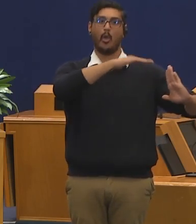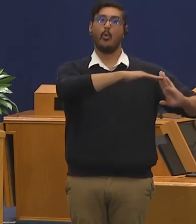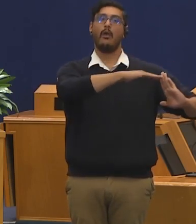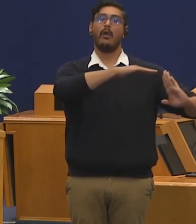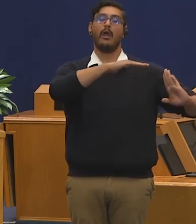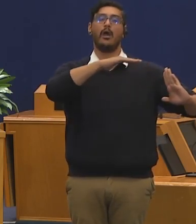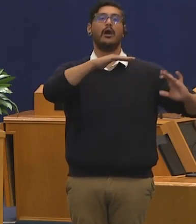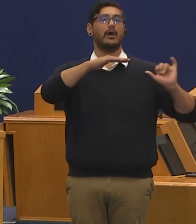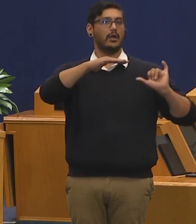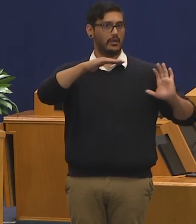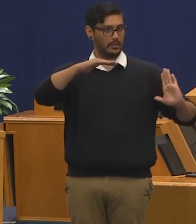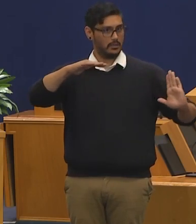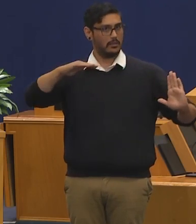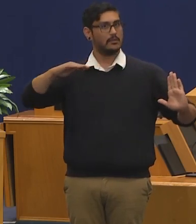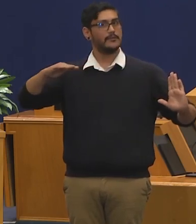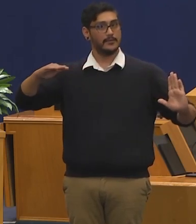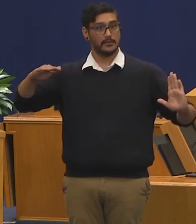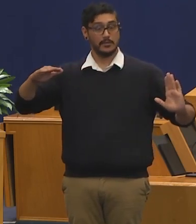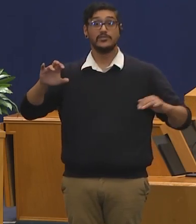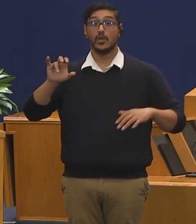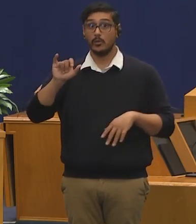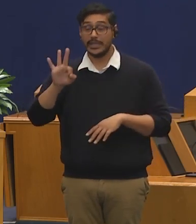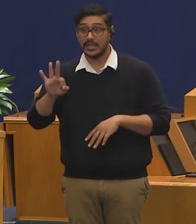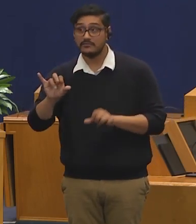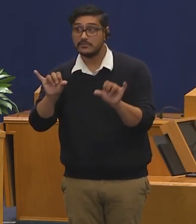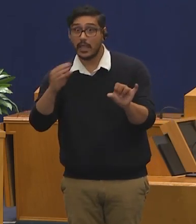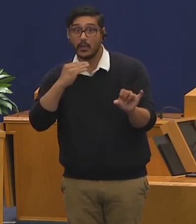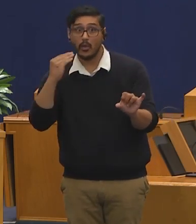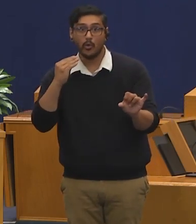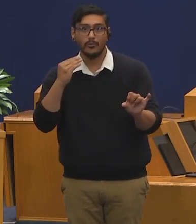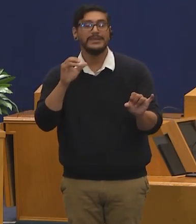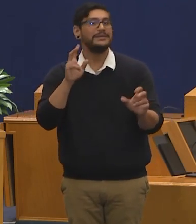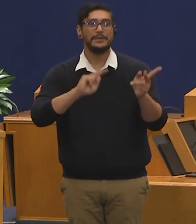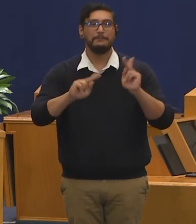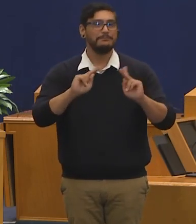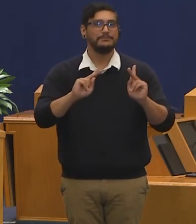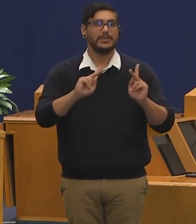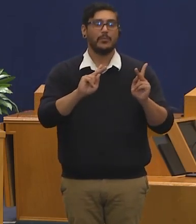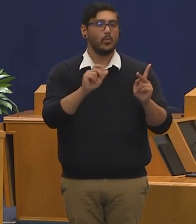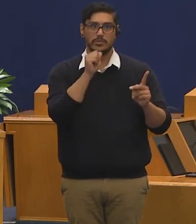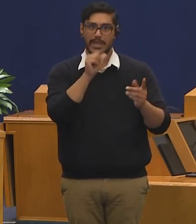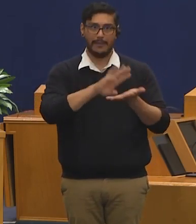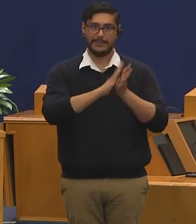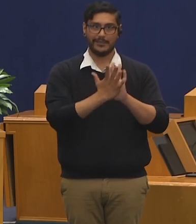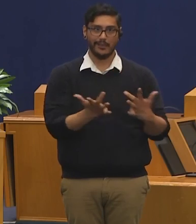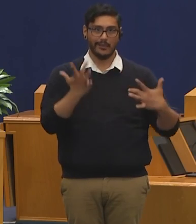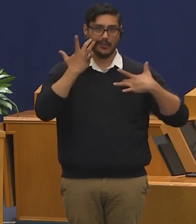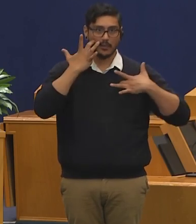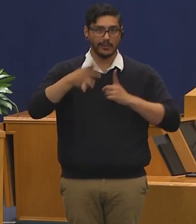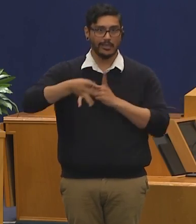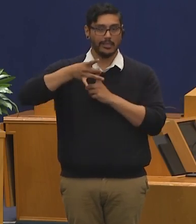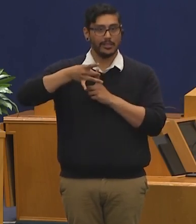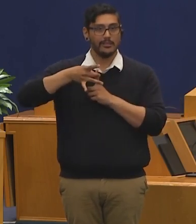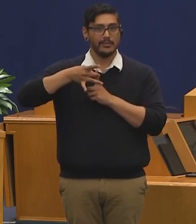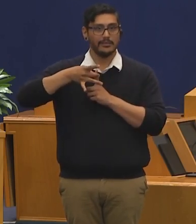intervenciones públicas bajan la población que está infectada. Y sumamente